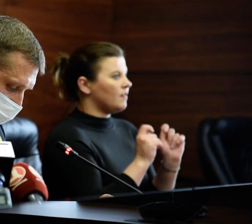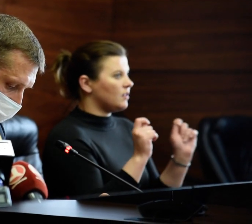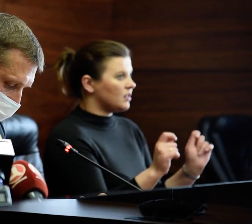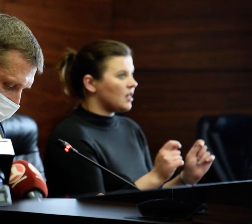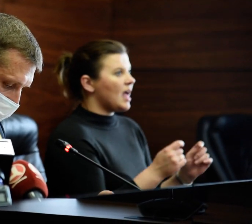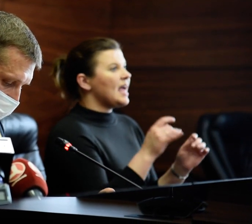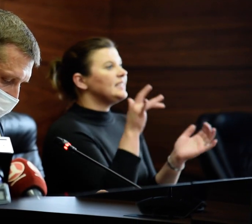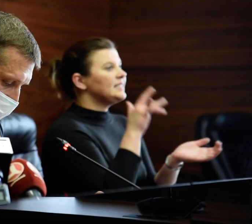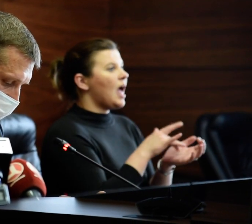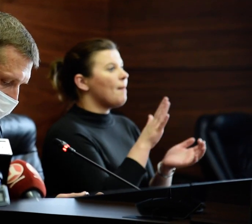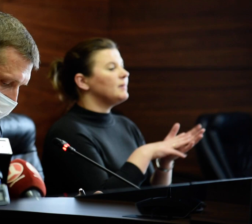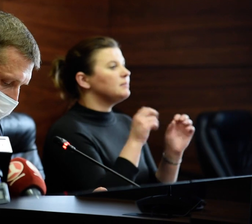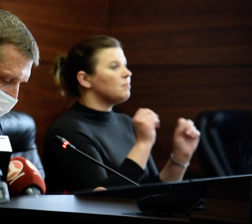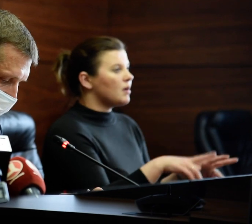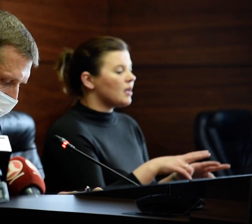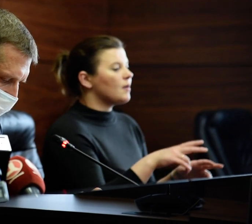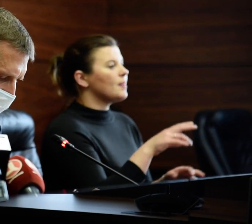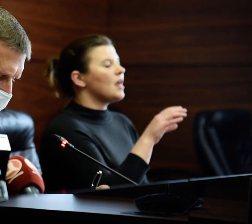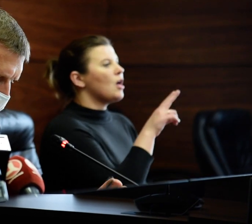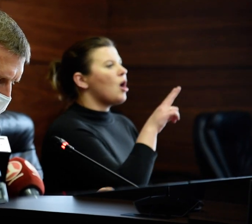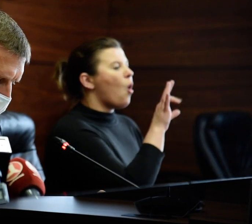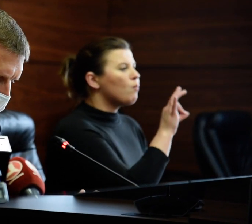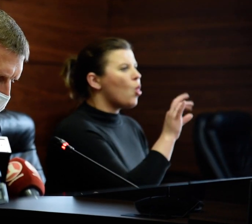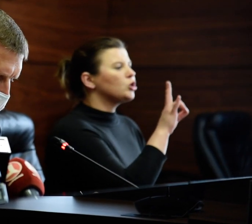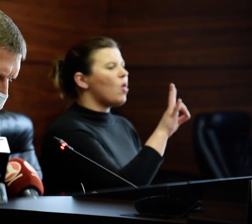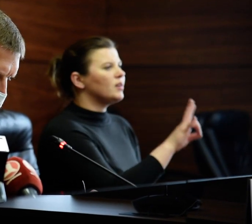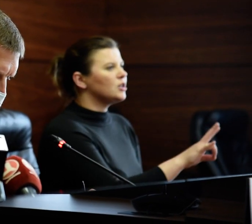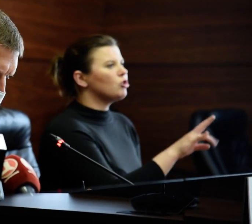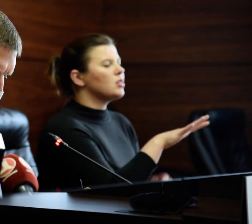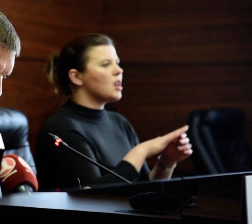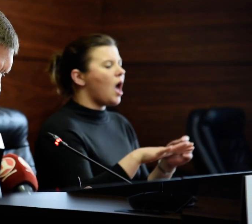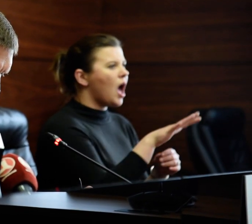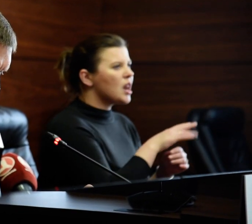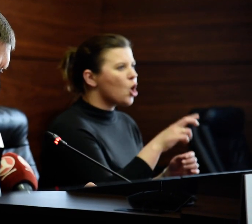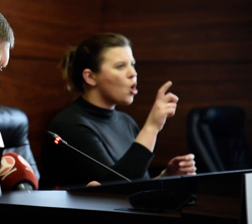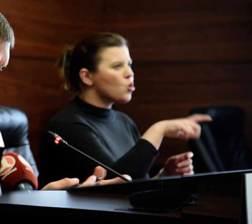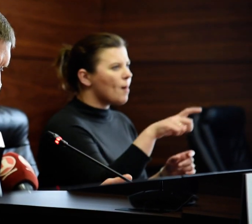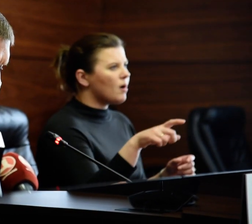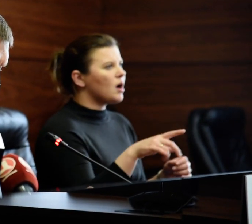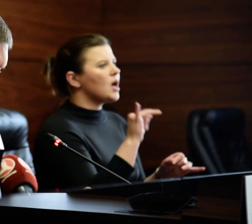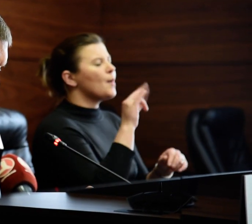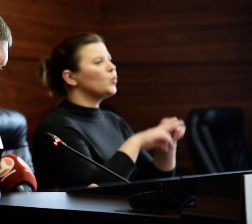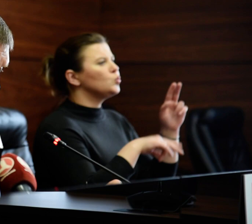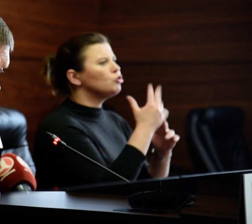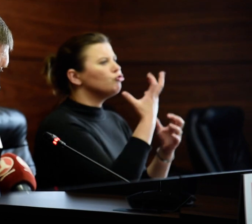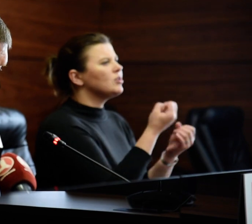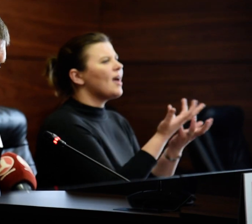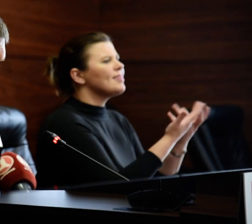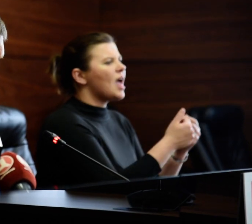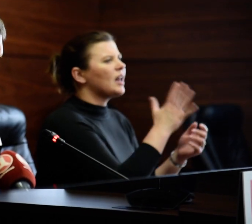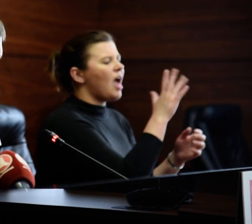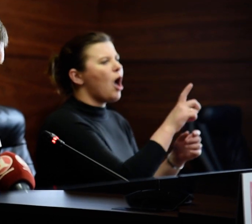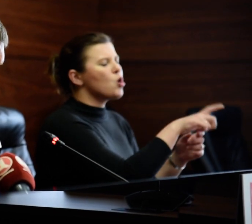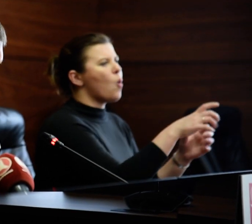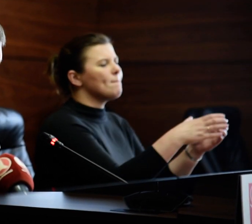центри безпеки створені в Піщанській, Оболонській, Білицькій, Новосанжарській територіальних громадах і будуються ще в декілька громадах.